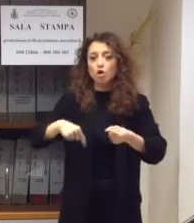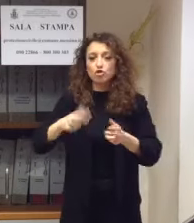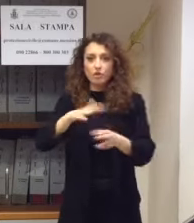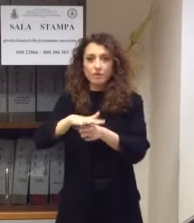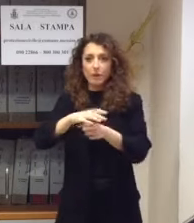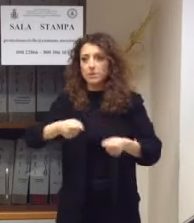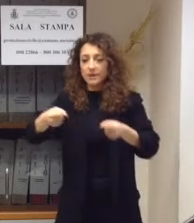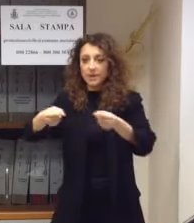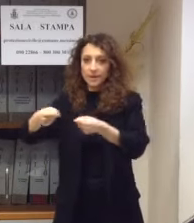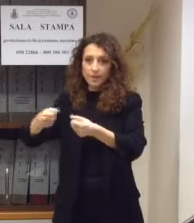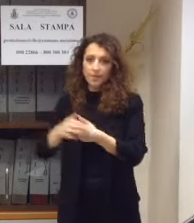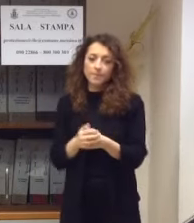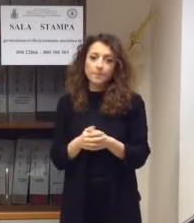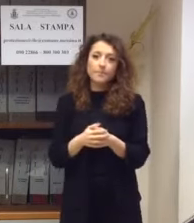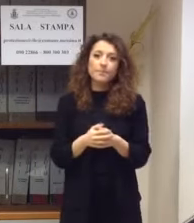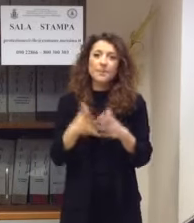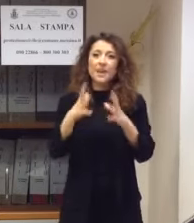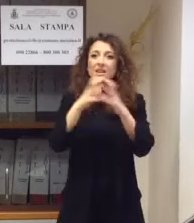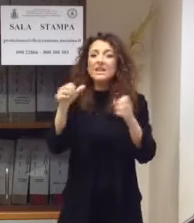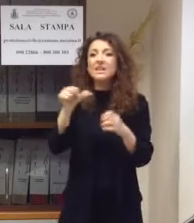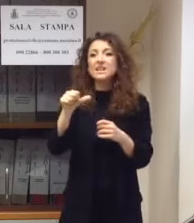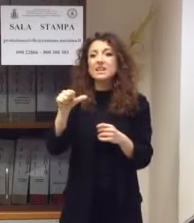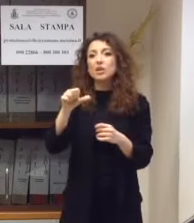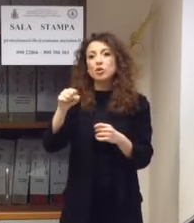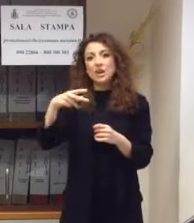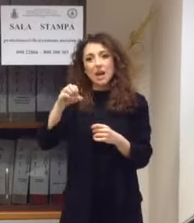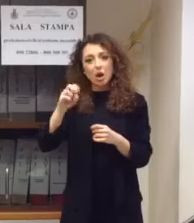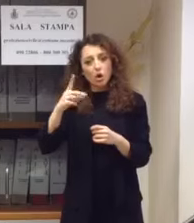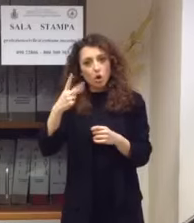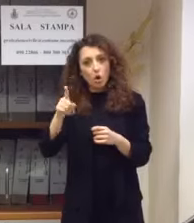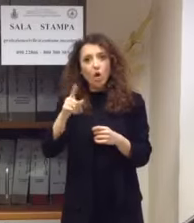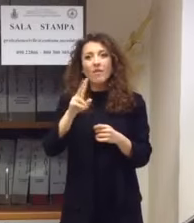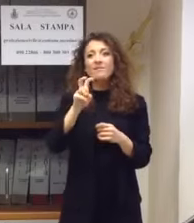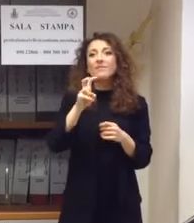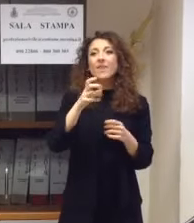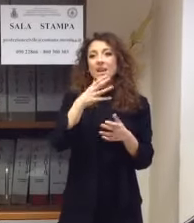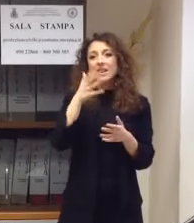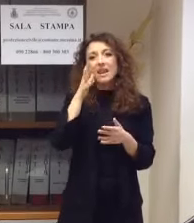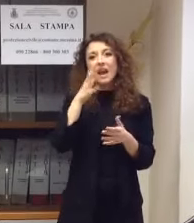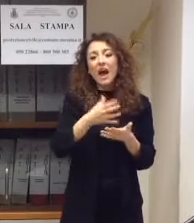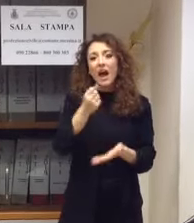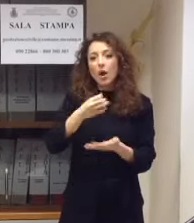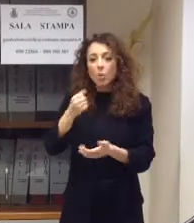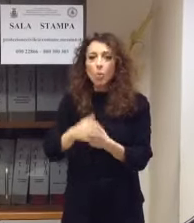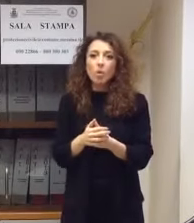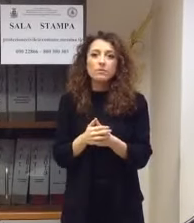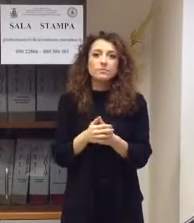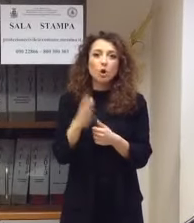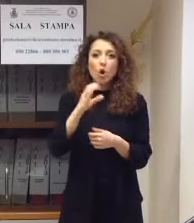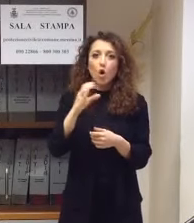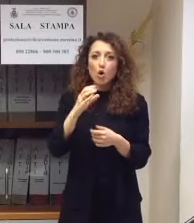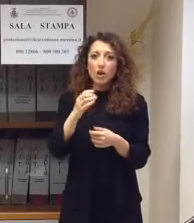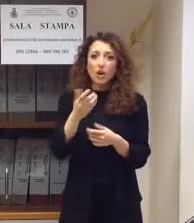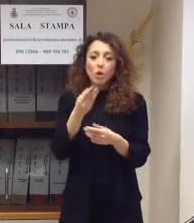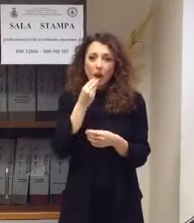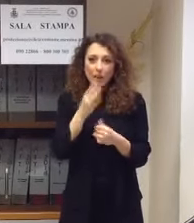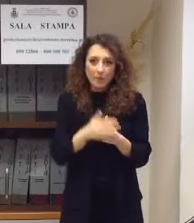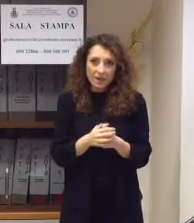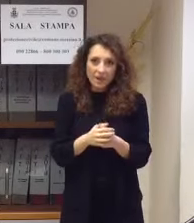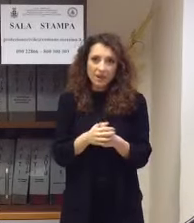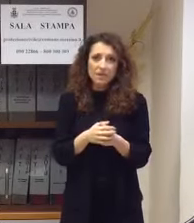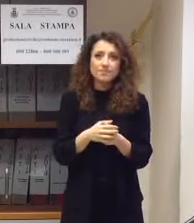ditta Santino Sanò ha mandato 20 confezioni d'acqua, l'associazione Cocorito dei generi alimentari, i signori Saro